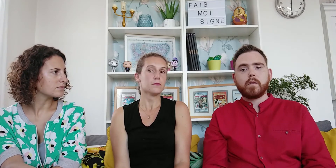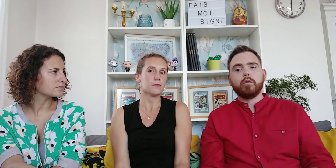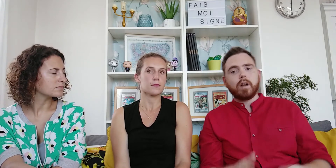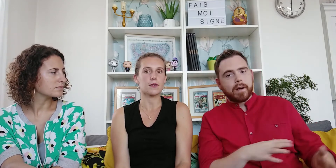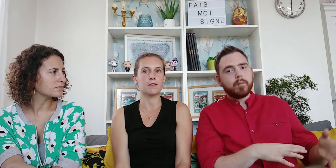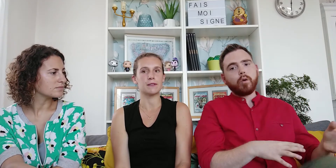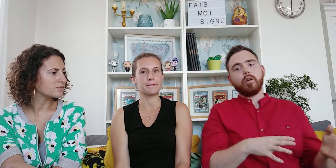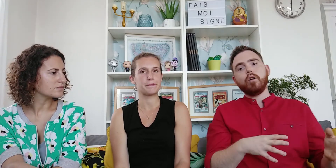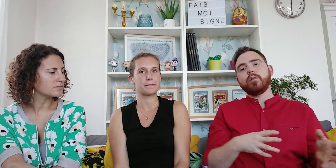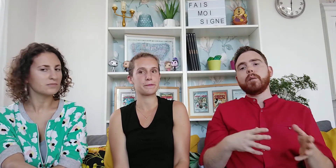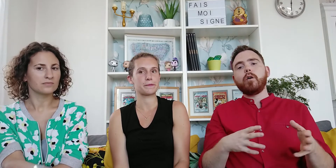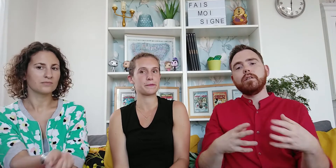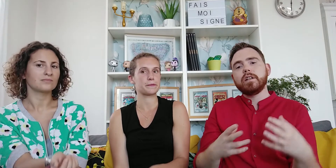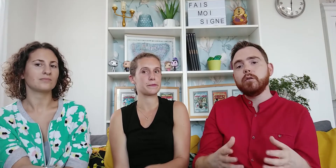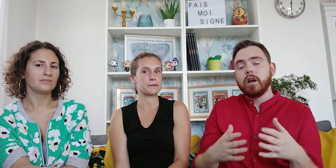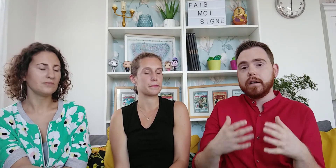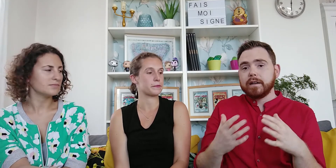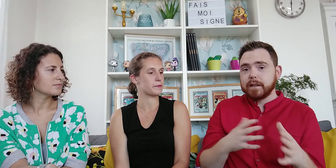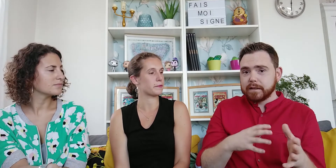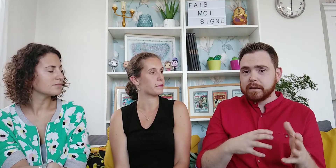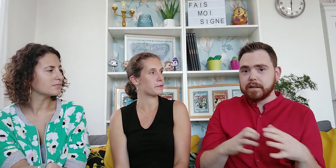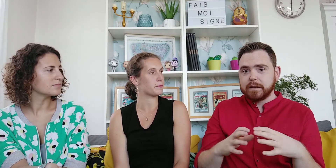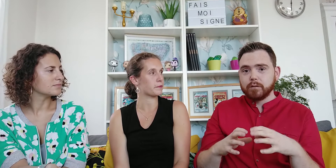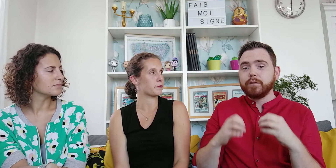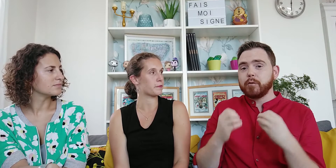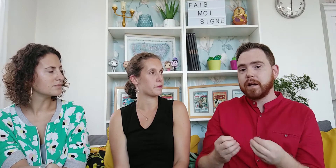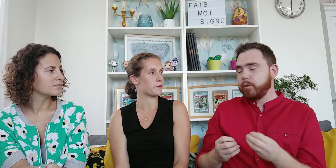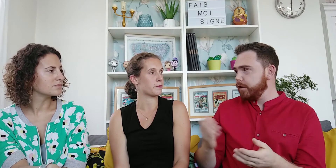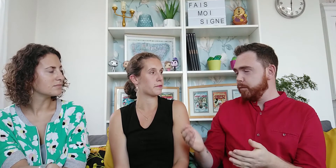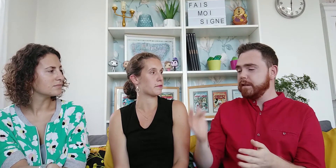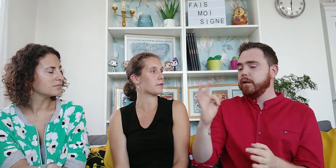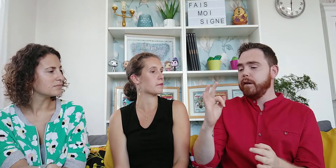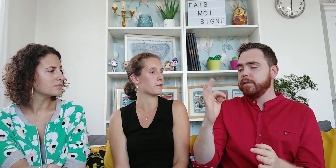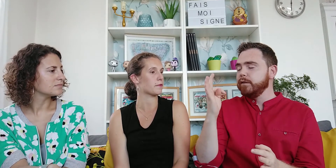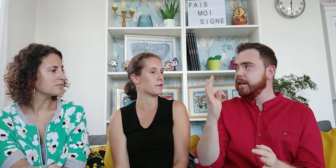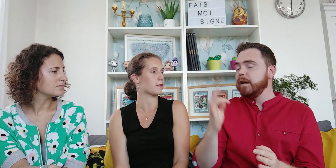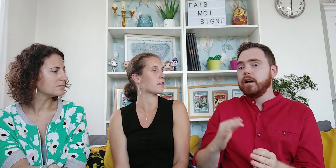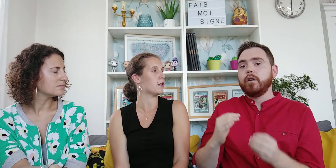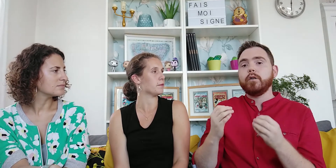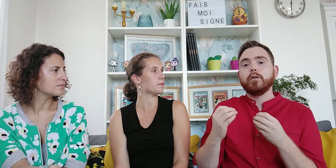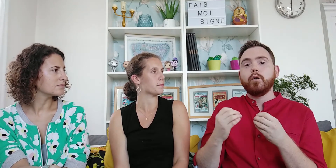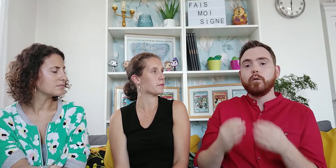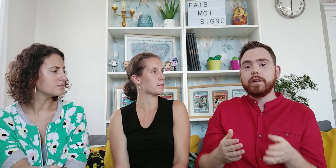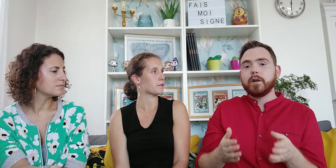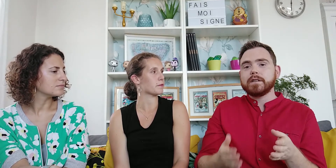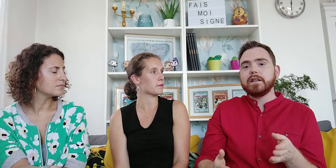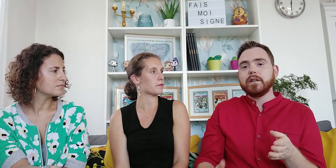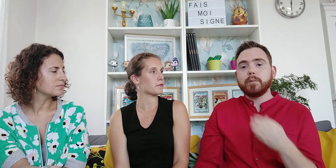On en a parlé un peu en off en préparant la vidéo. Il y a certains signes qui sont vraiment très proches, là, comme tu disais, le F et le T. On a commencé la vidéo